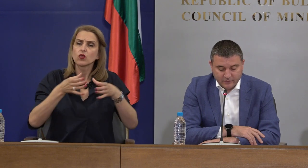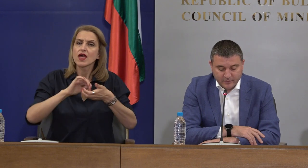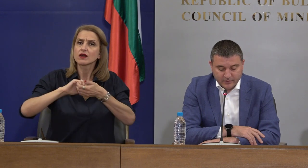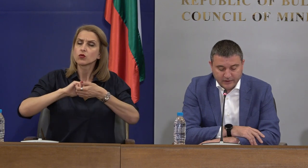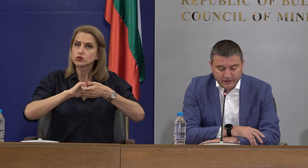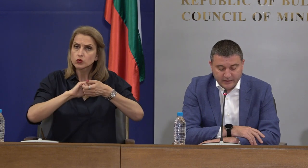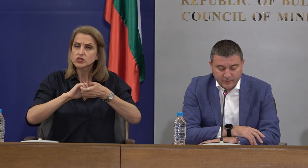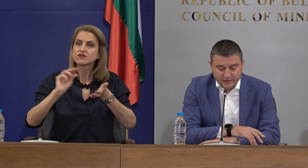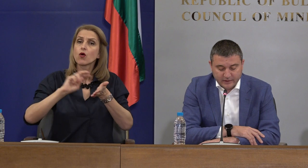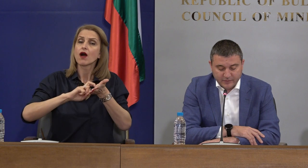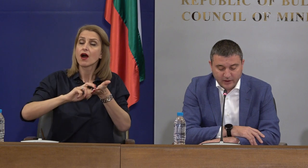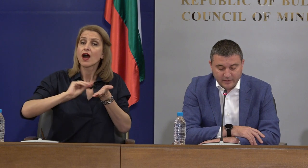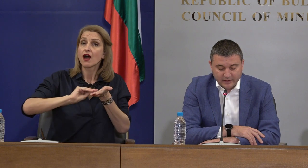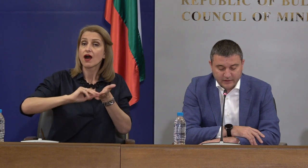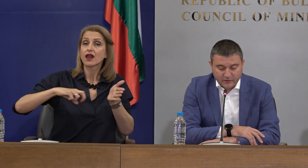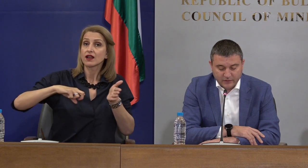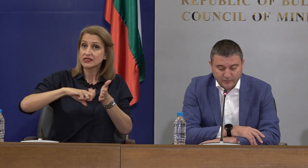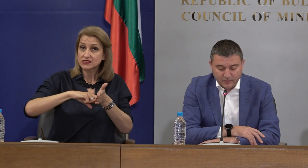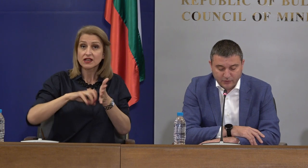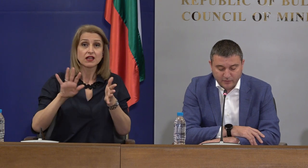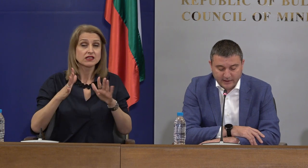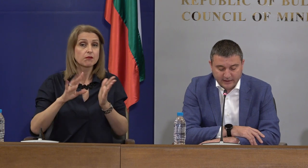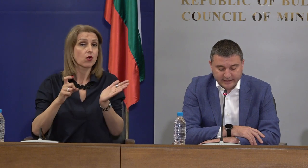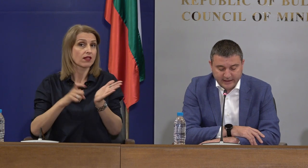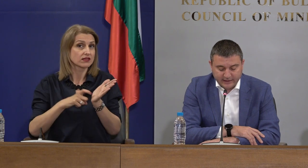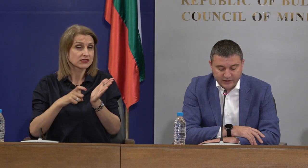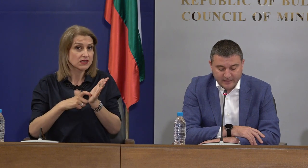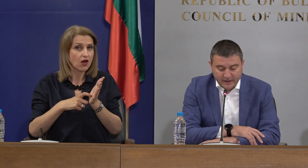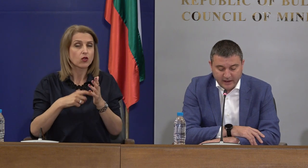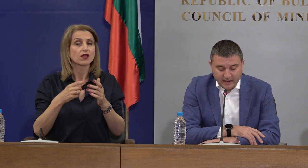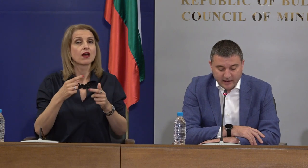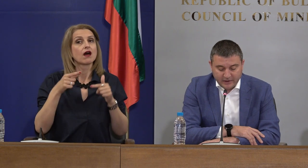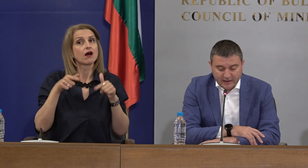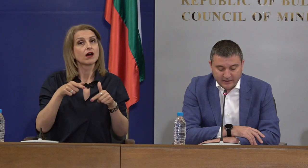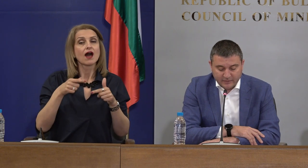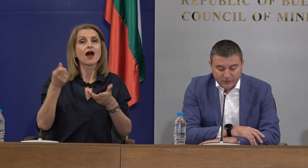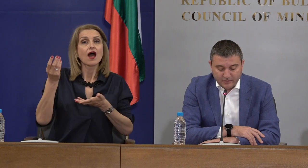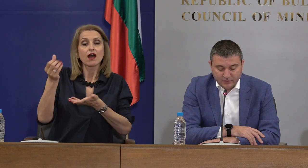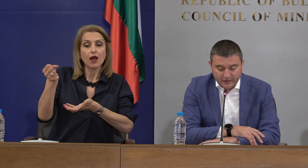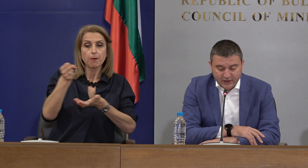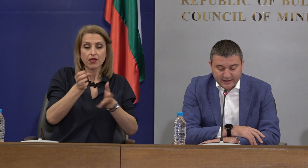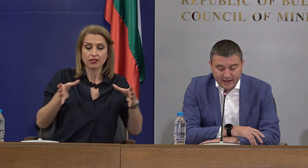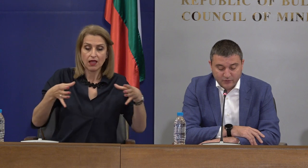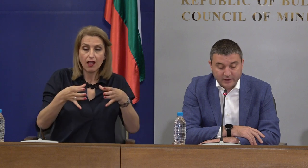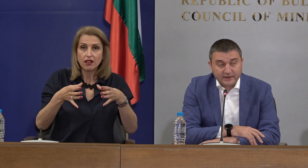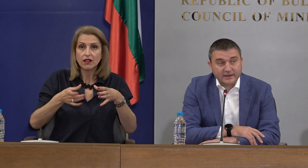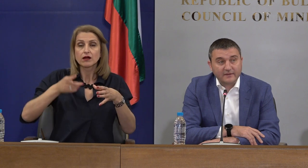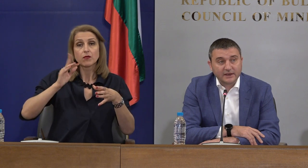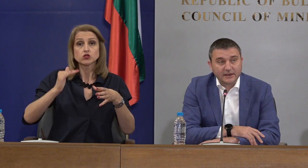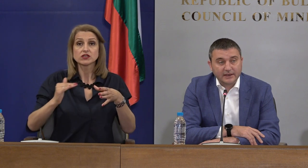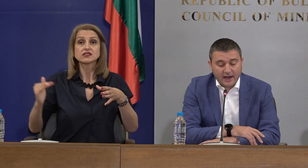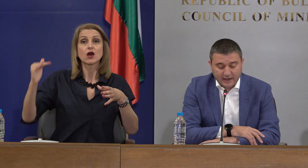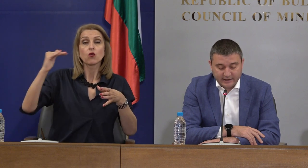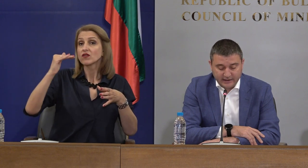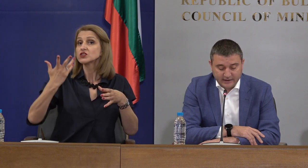Българската фондова борса и според разпоредбите на Закона за публичното предлагане на ценни книжа, капиталът може да бъде увеличен само чрез